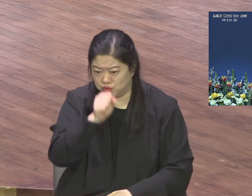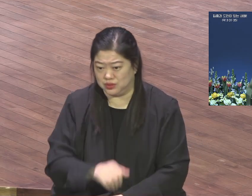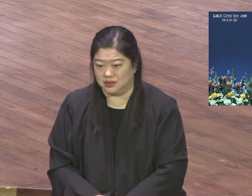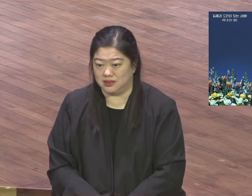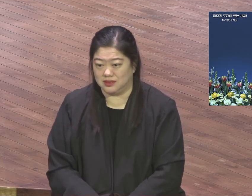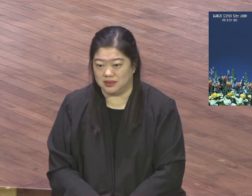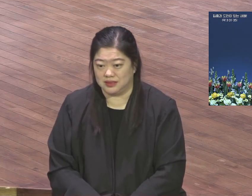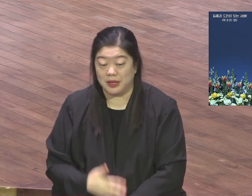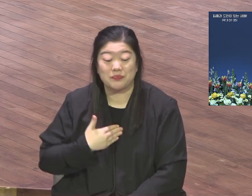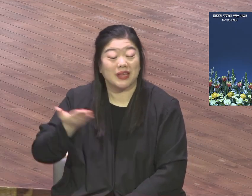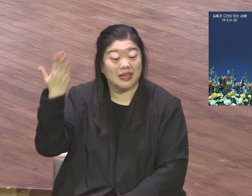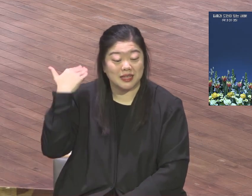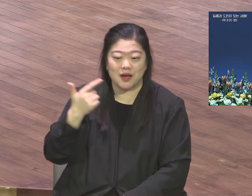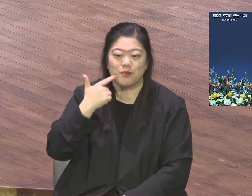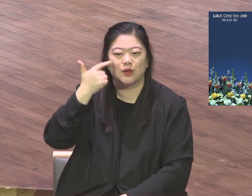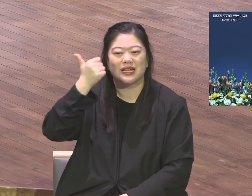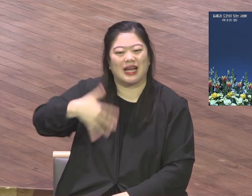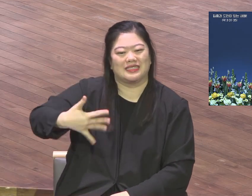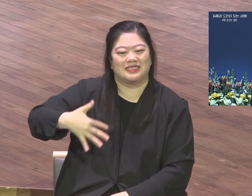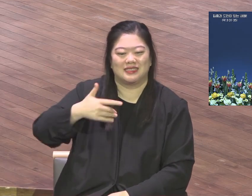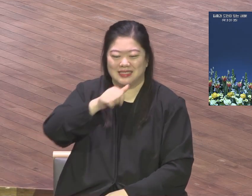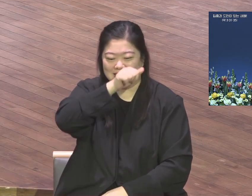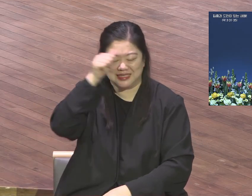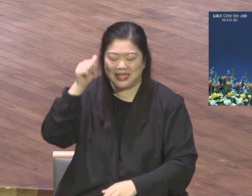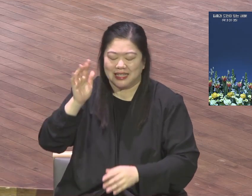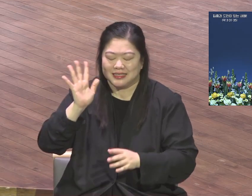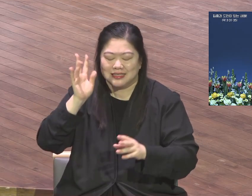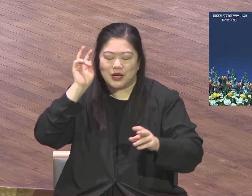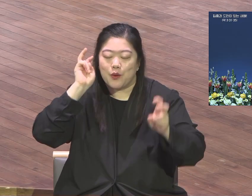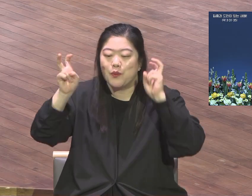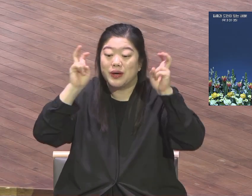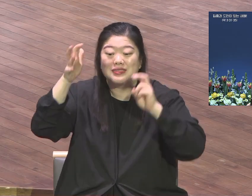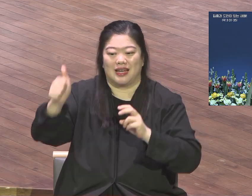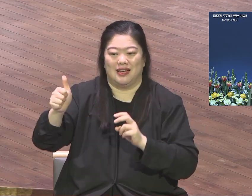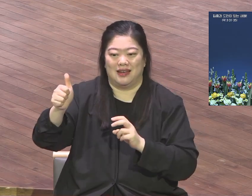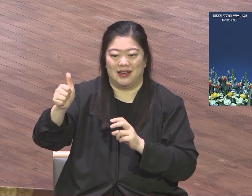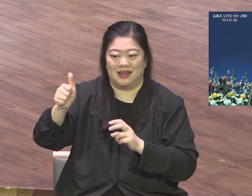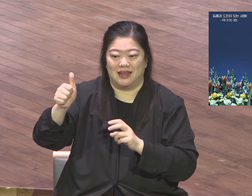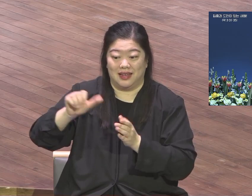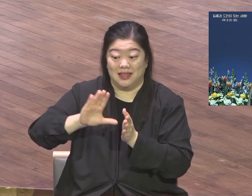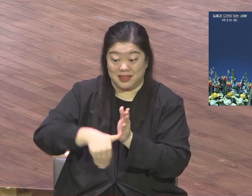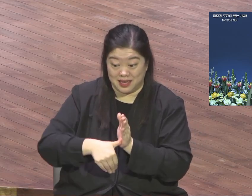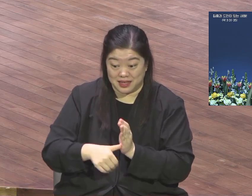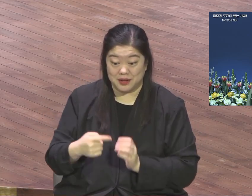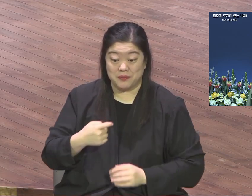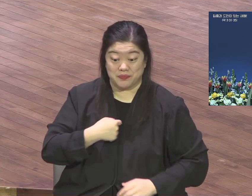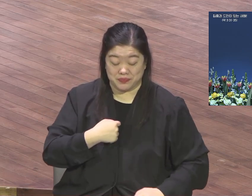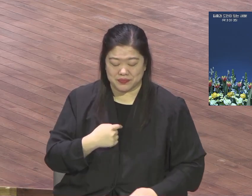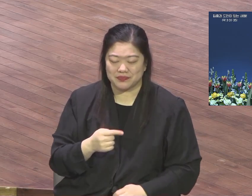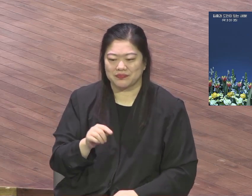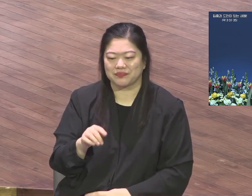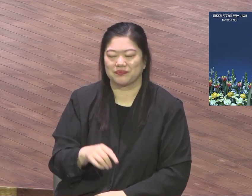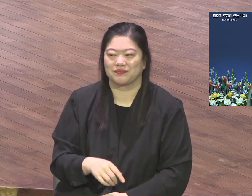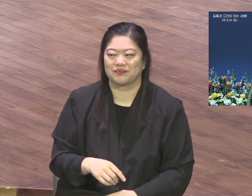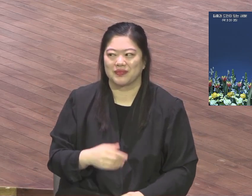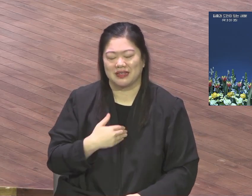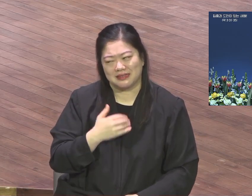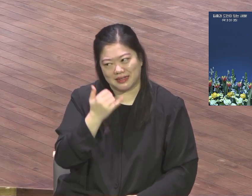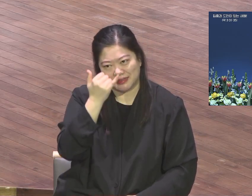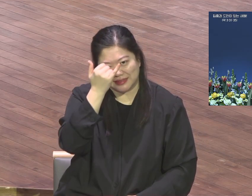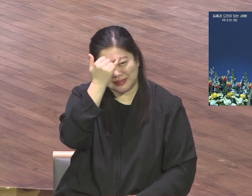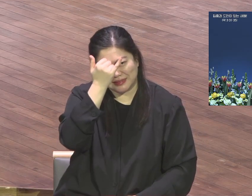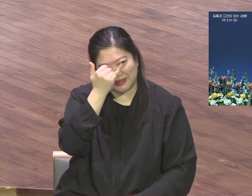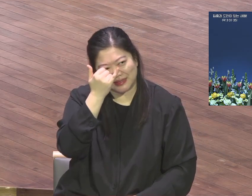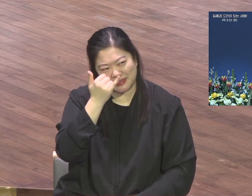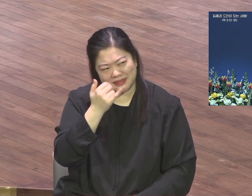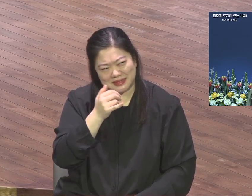어느 정도였느냐, 사업하면서 아버지 돌아가서 어머니 돌아가서 제 사업체 문 안 닫았어요. 보통은 상해가 딱